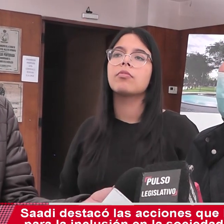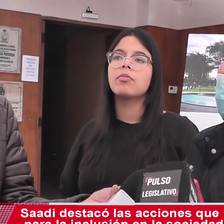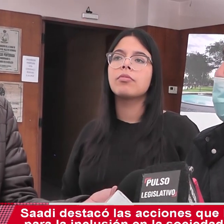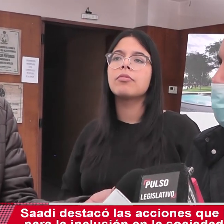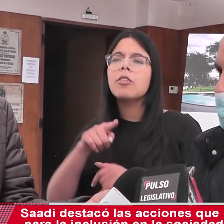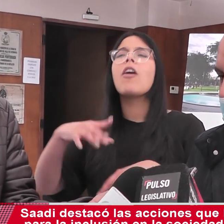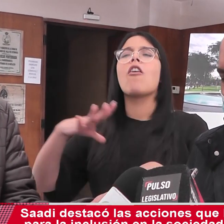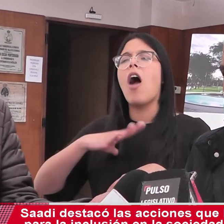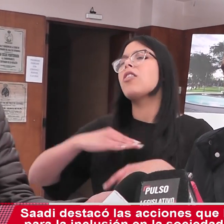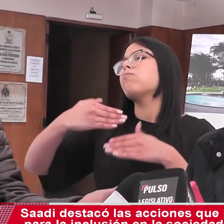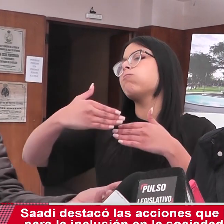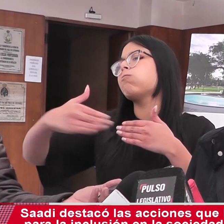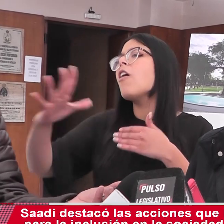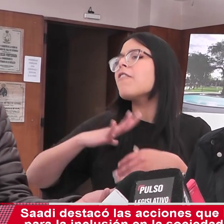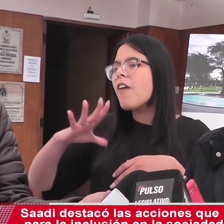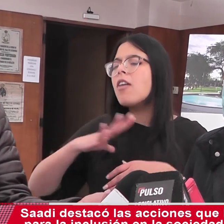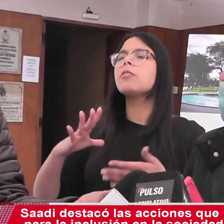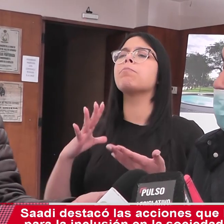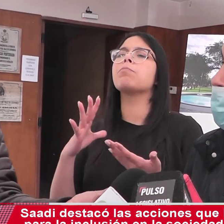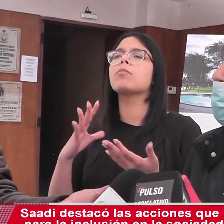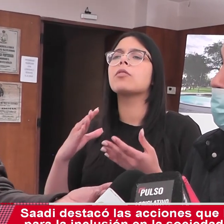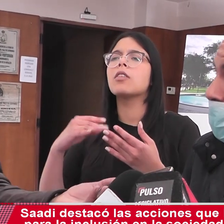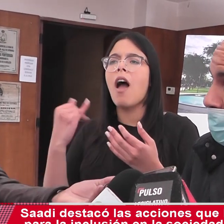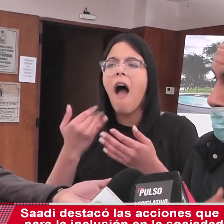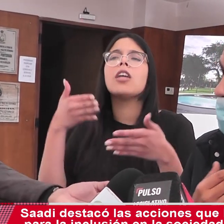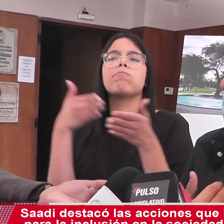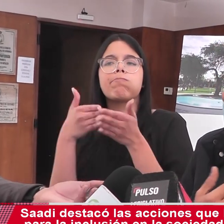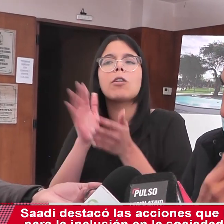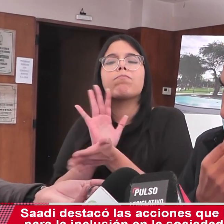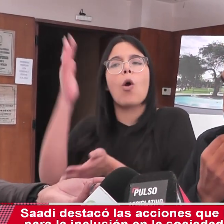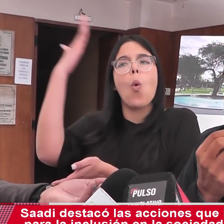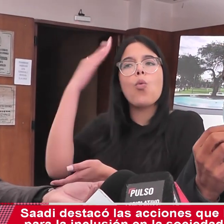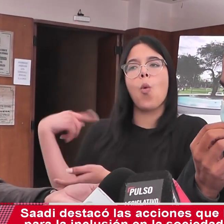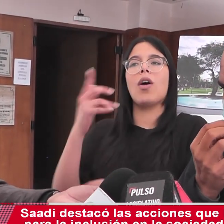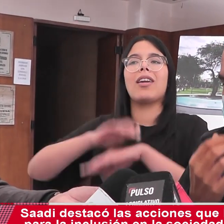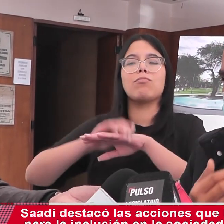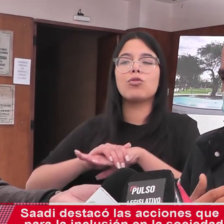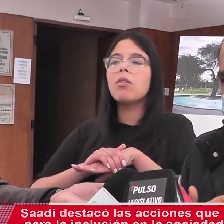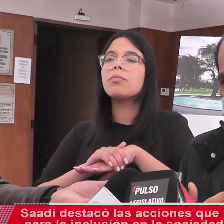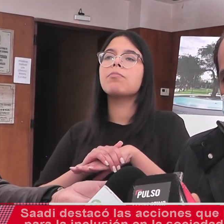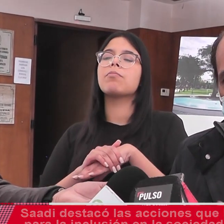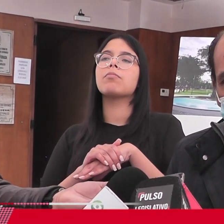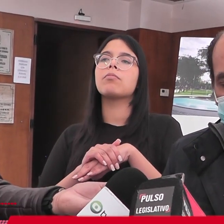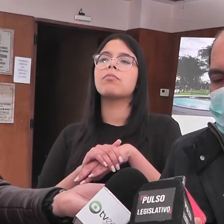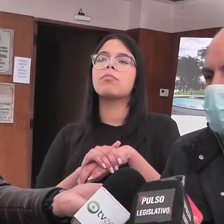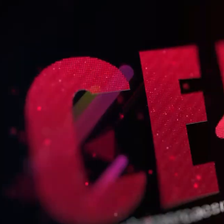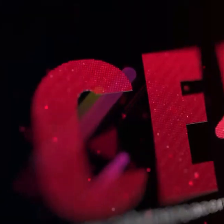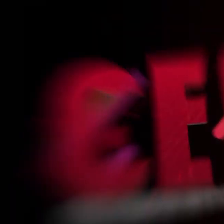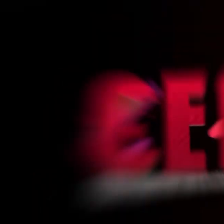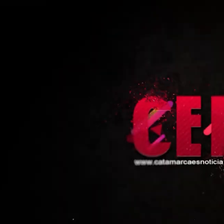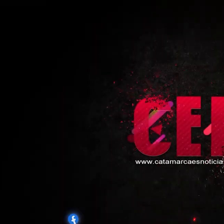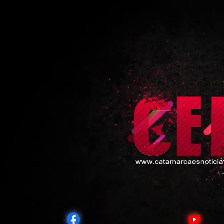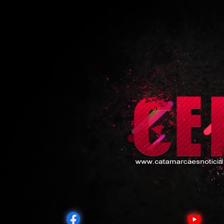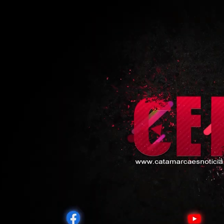que faltan muchas cosas por hacer, muchas barreras culturales nuestras que debemos todavía aprender.